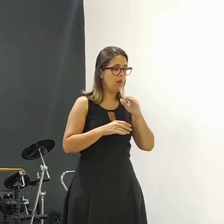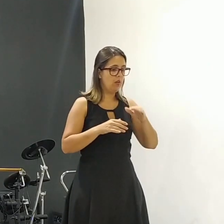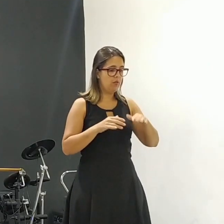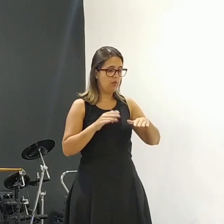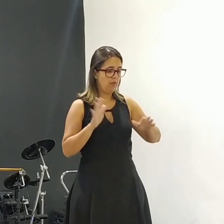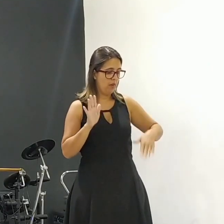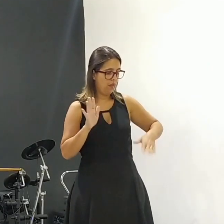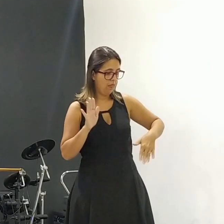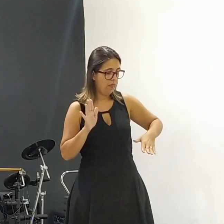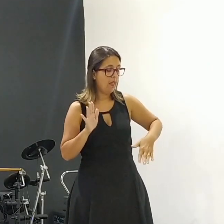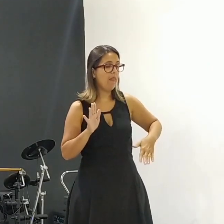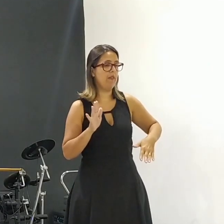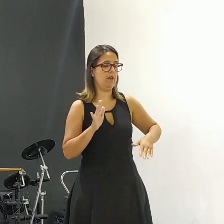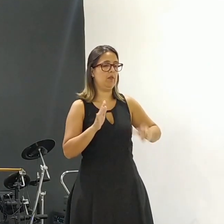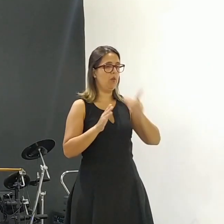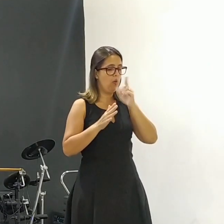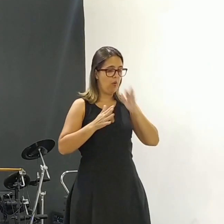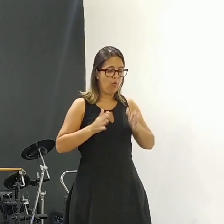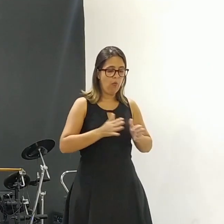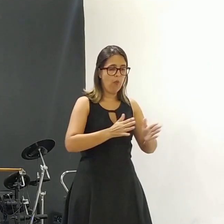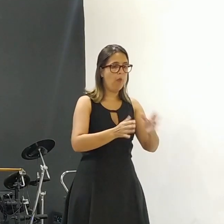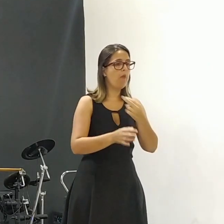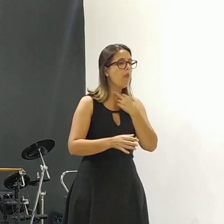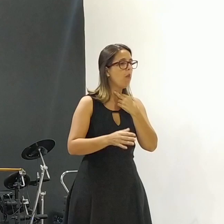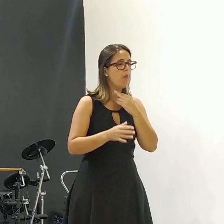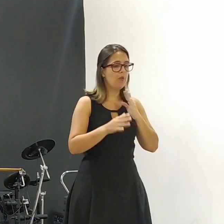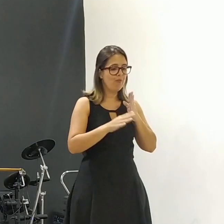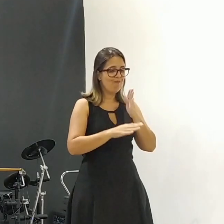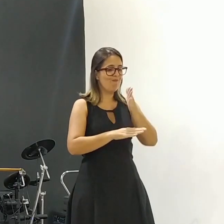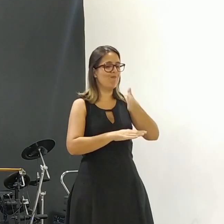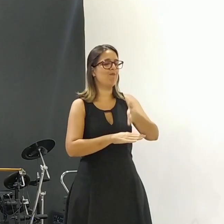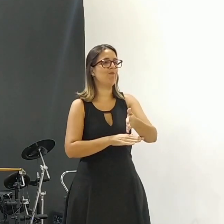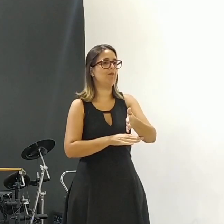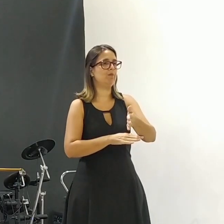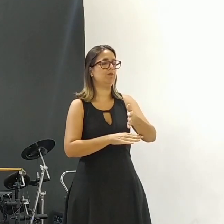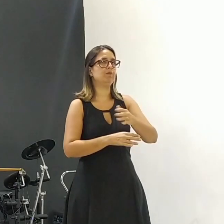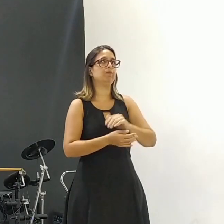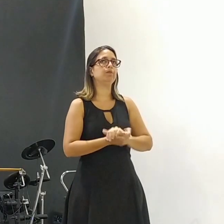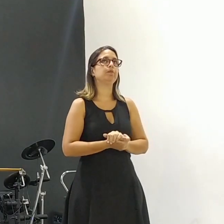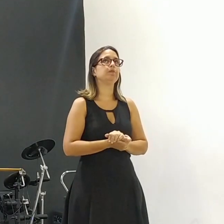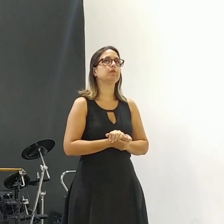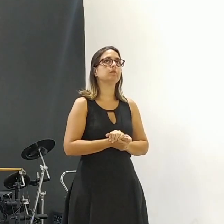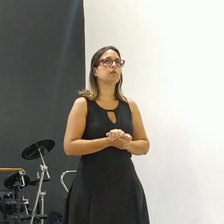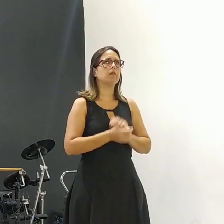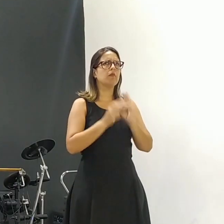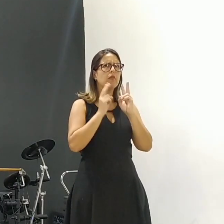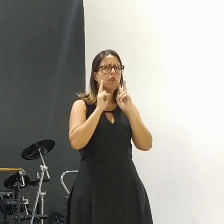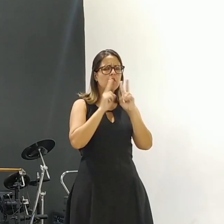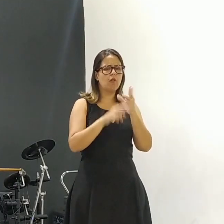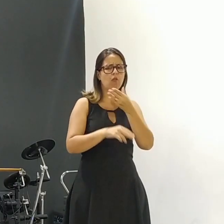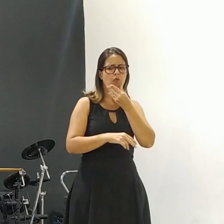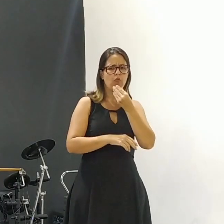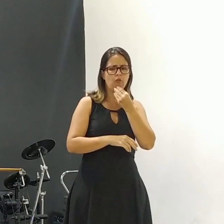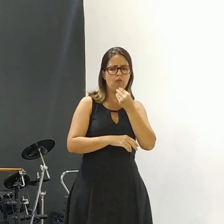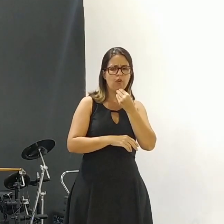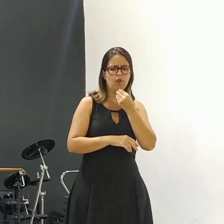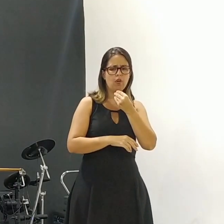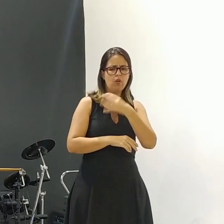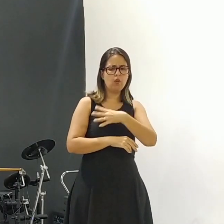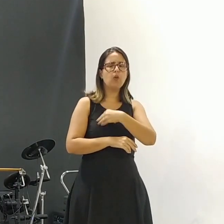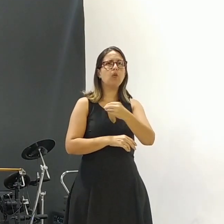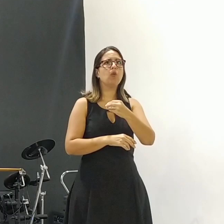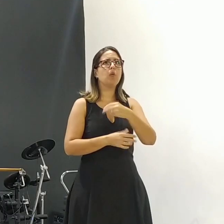nado, ribeiro pelo qual não se podia passar. E me disse: viste, filho do homem? Então